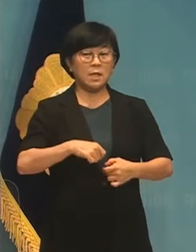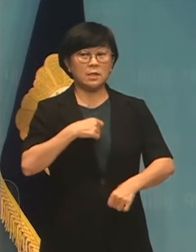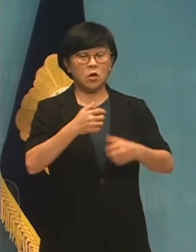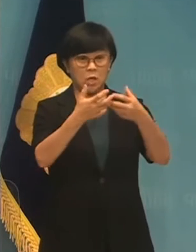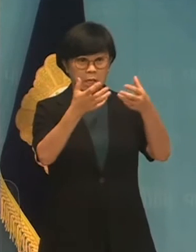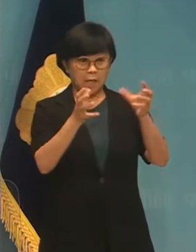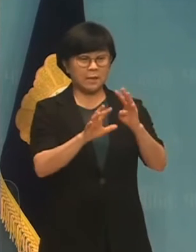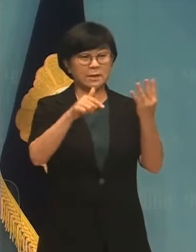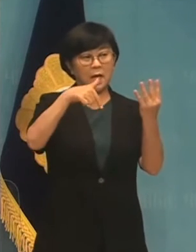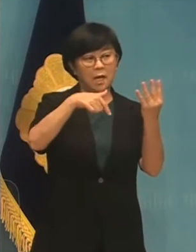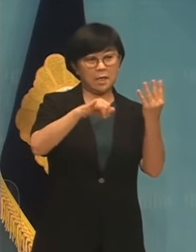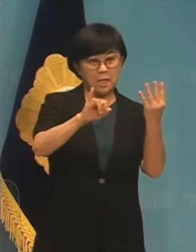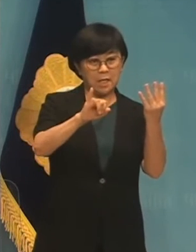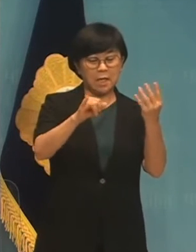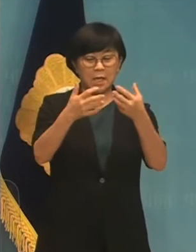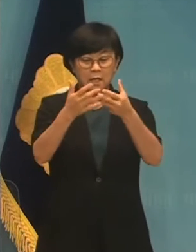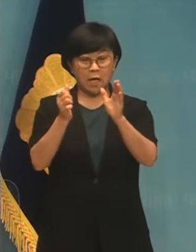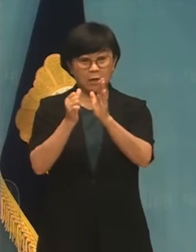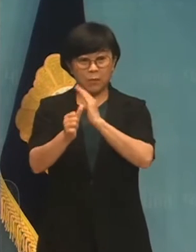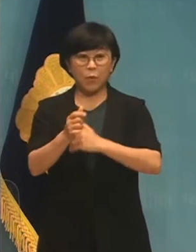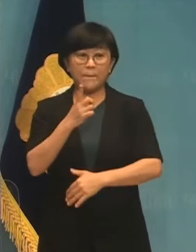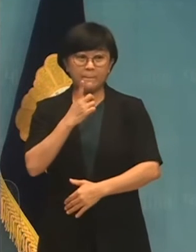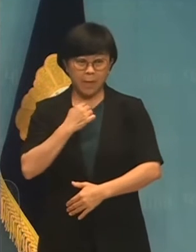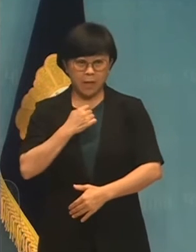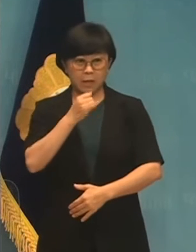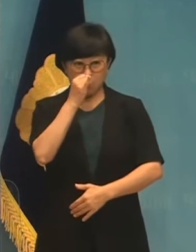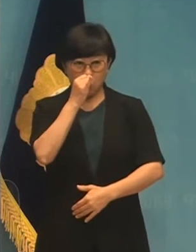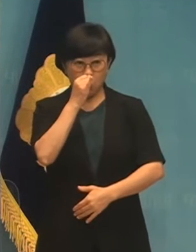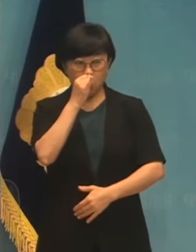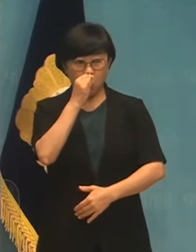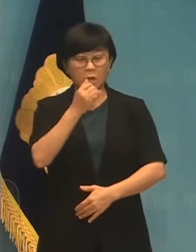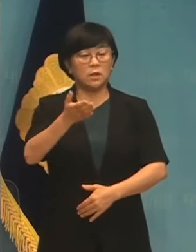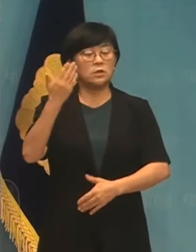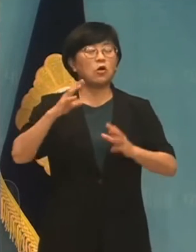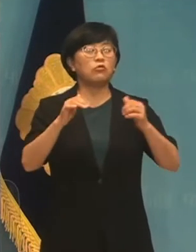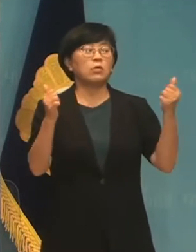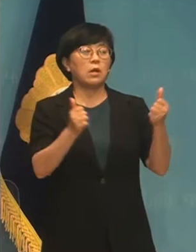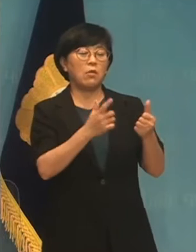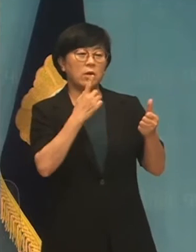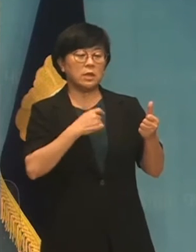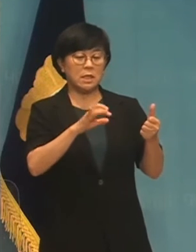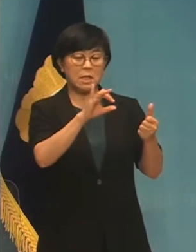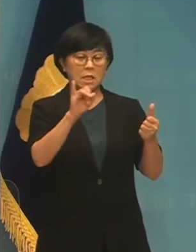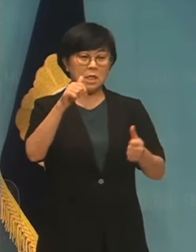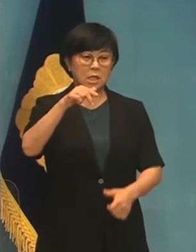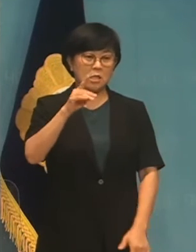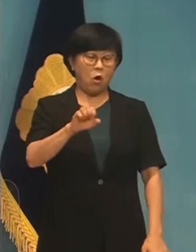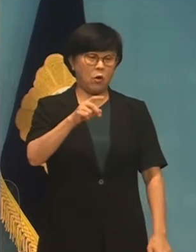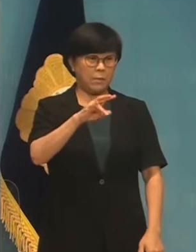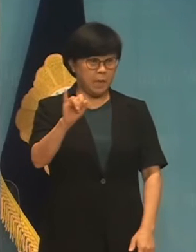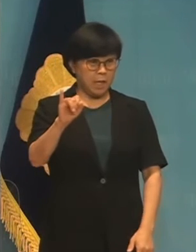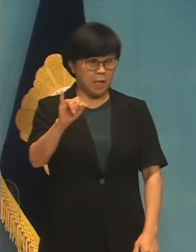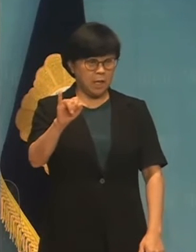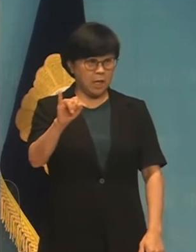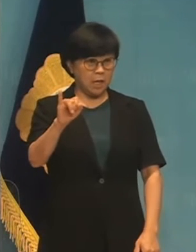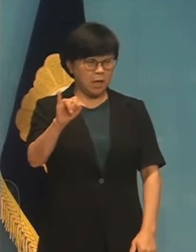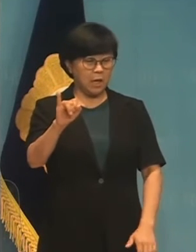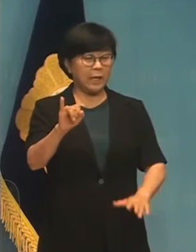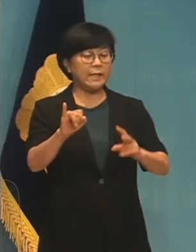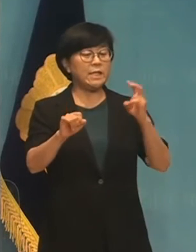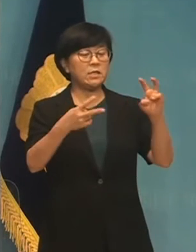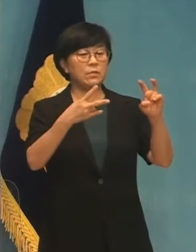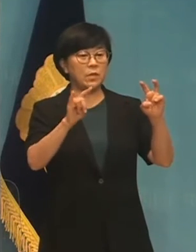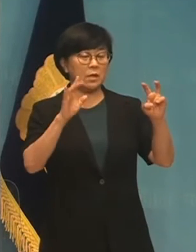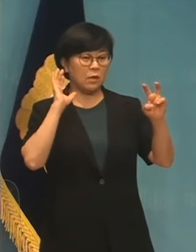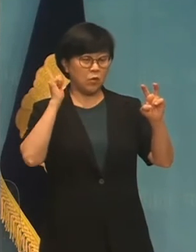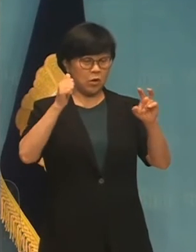정의당 4기 당대표를 지내셨고 전 국회의원이셨던 이정미 의원께서 오늘 20대